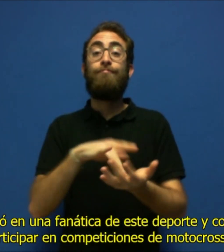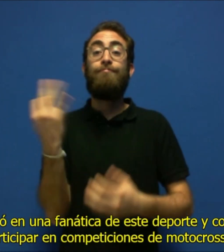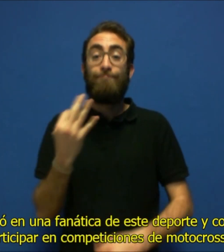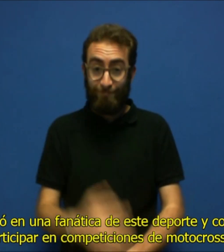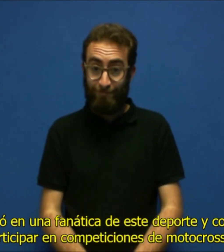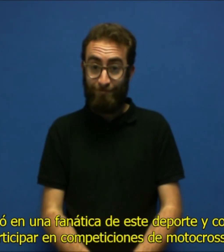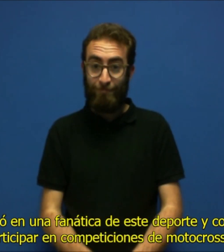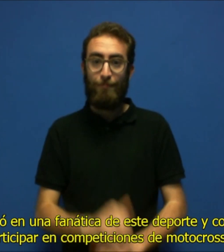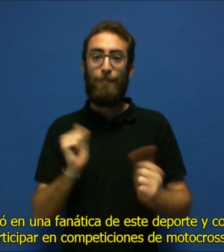ayudaba a desconectar